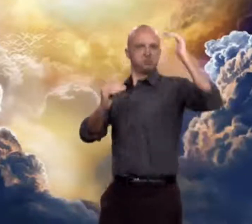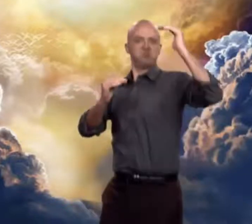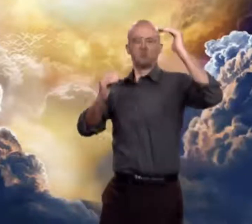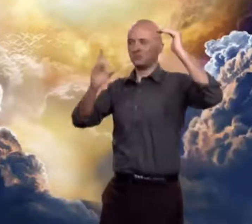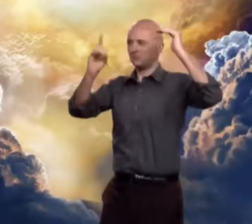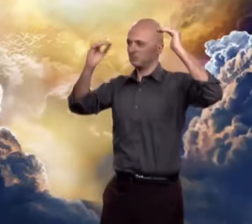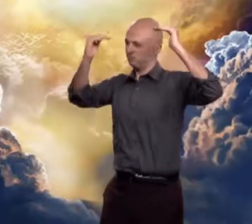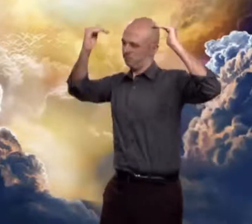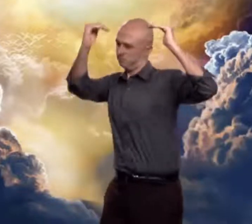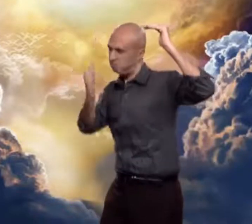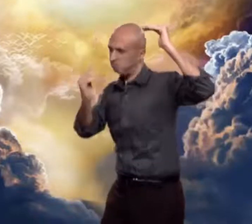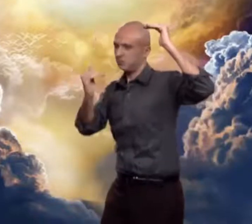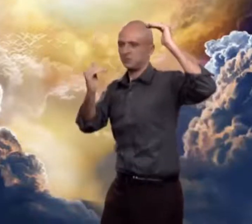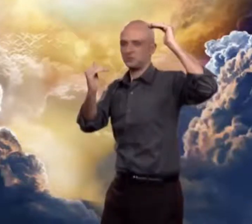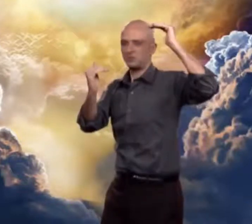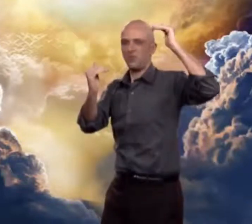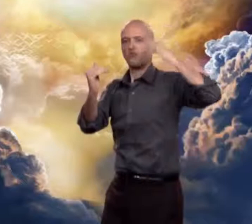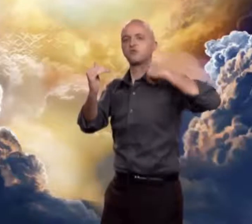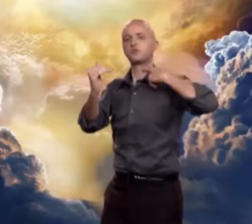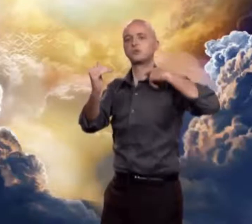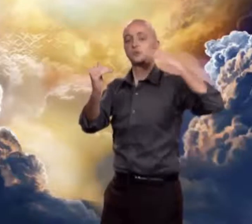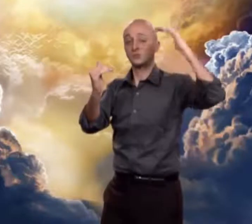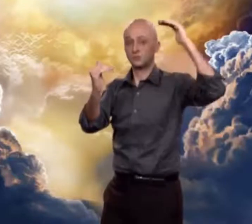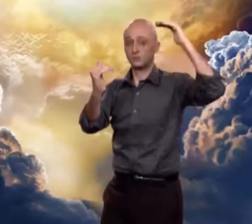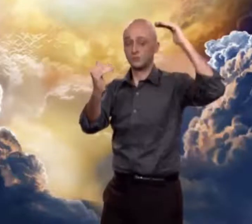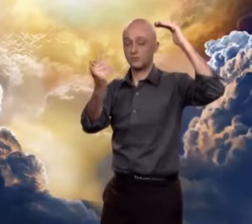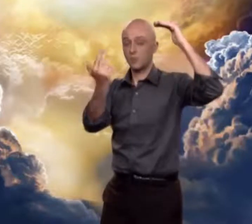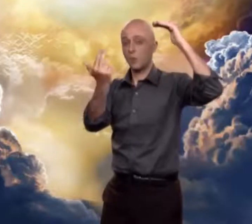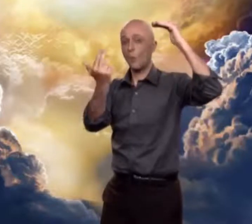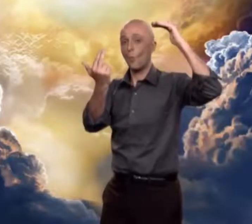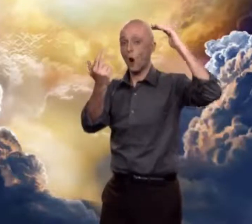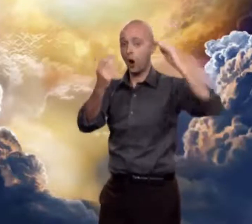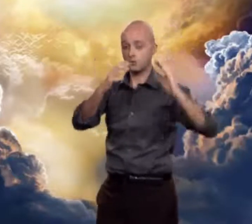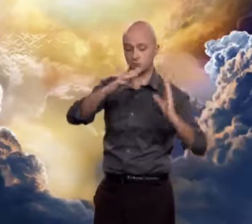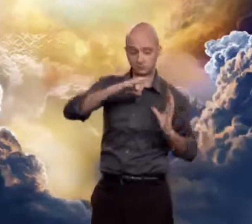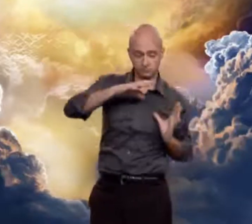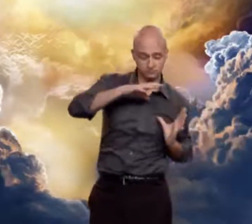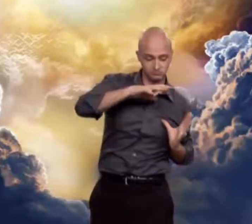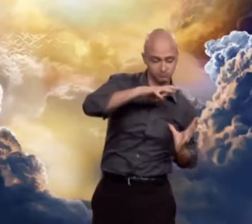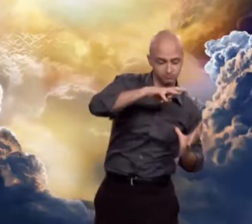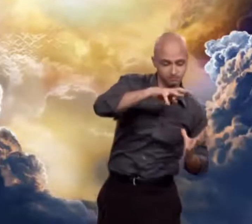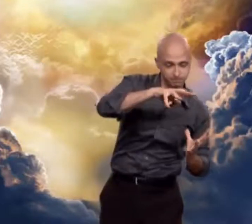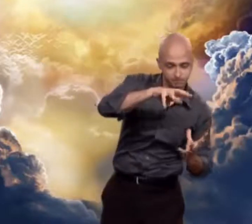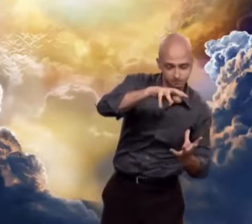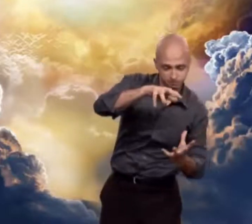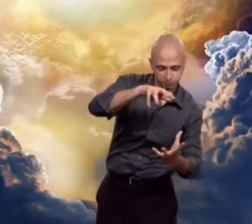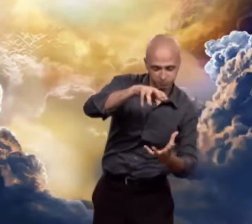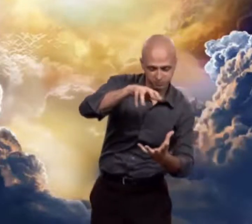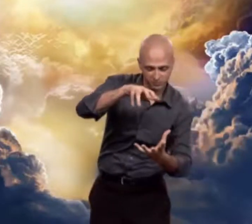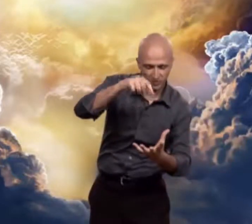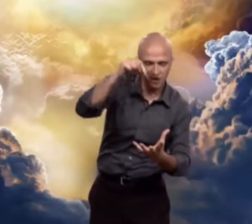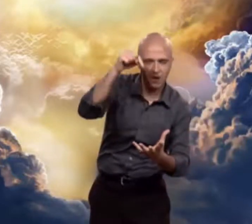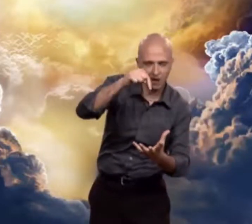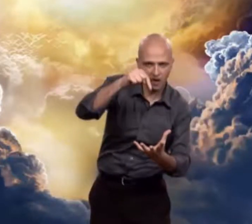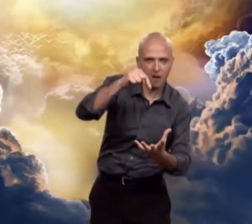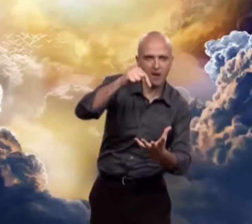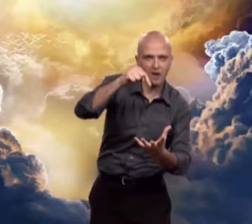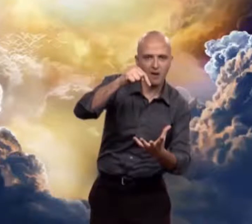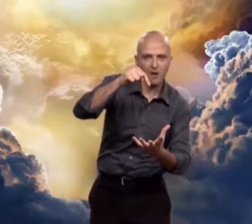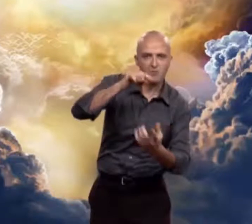Cristo deveria adorá-lo, a contínua maldade que atacava Jesus de um lugar a outro inspirando o coração de sacerdotes